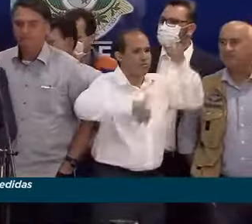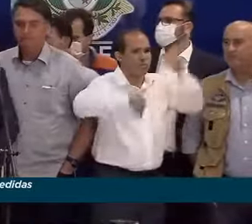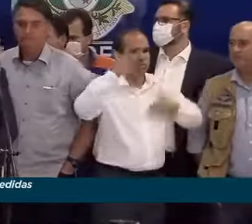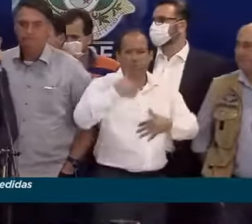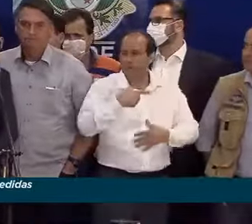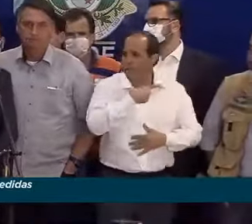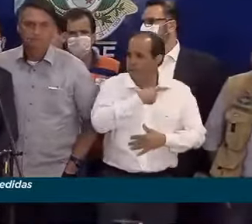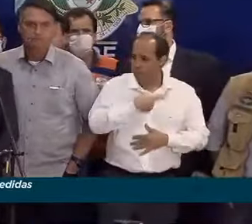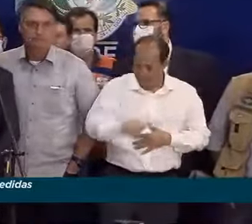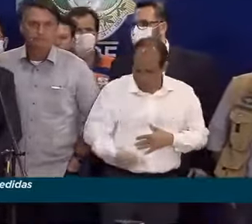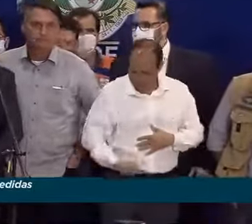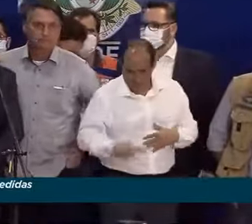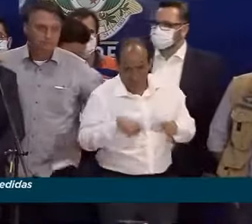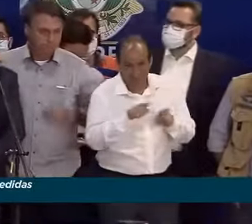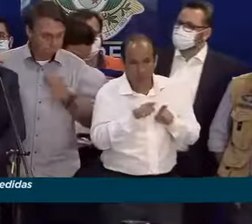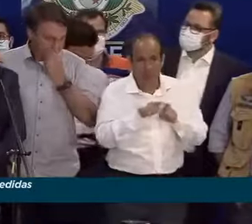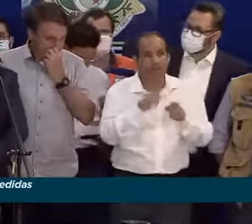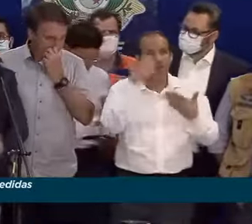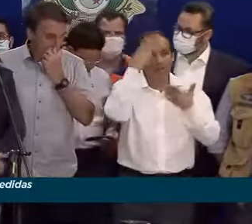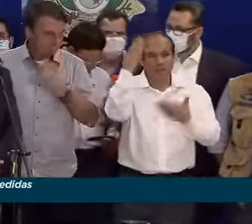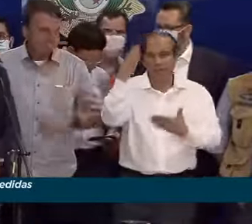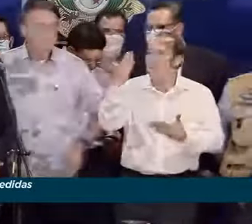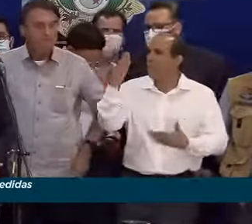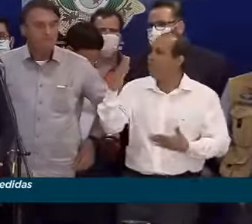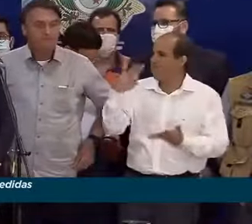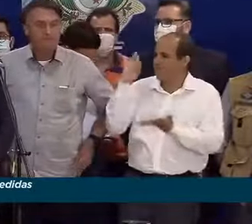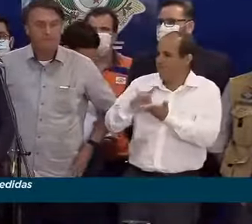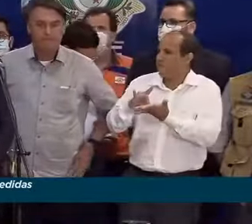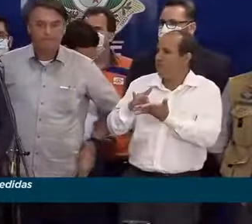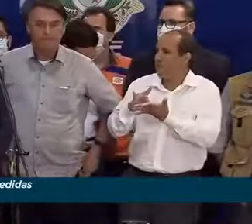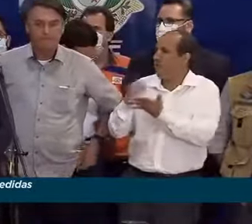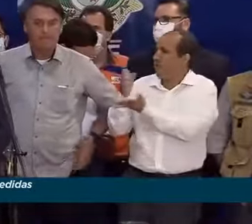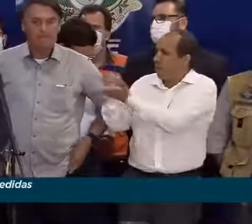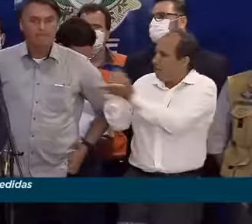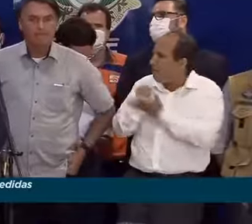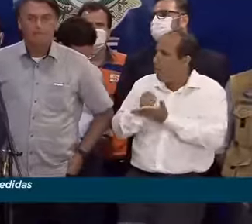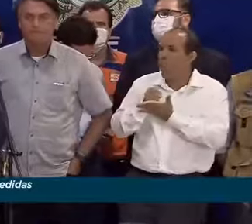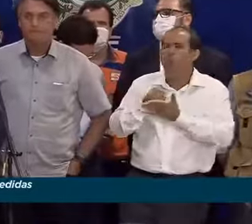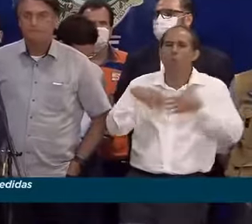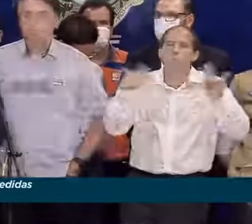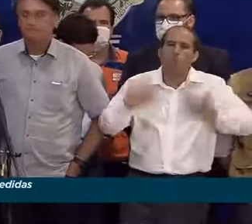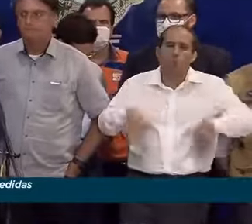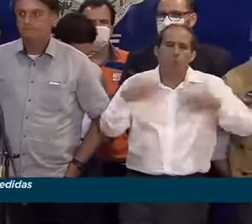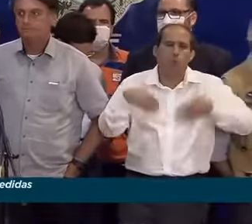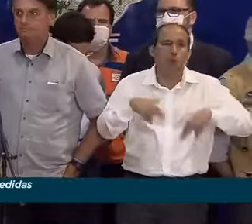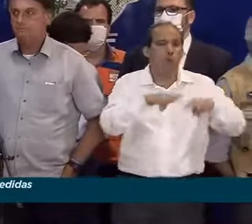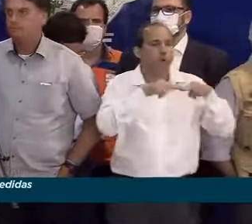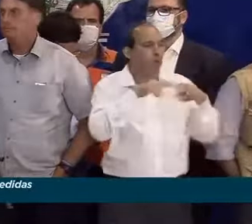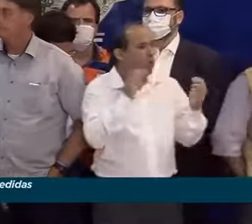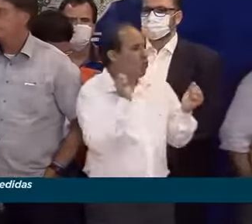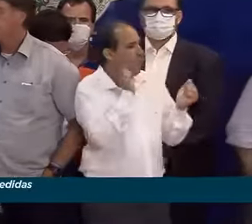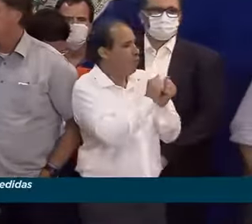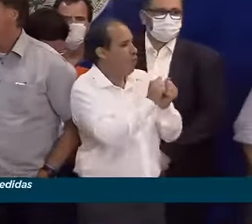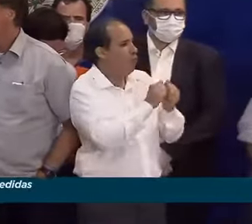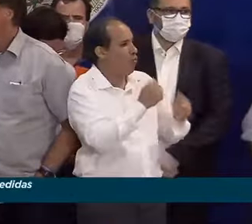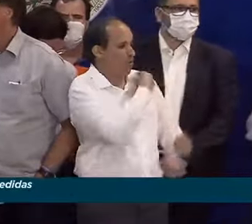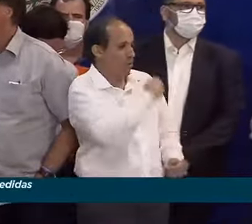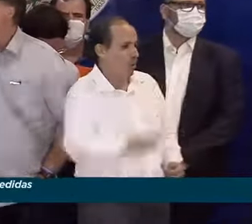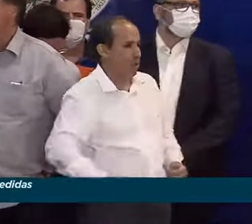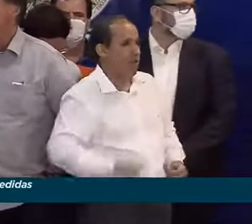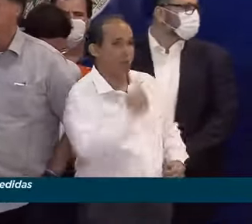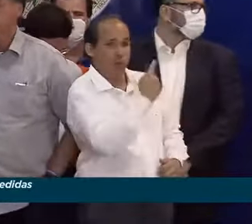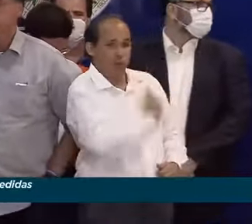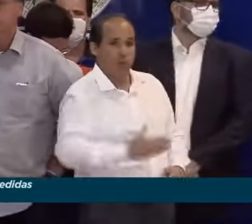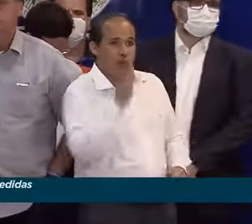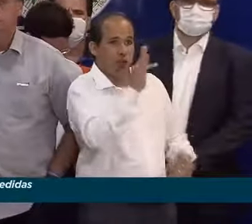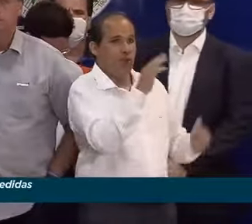Presidente, só para agradecer, muito obrigado por todo o apoio que o senhor tem dado através de seus ministros, do seu governo, ao nosso